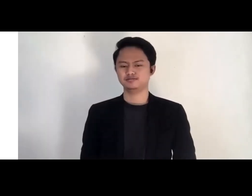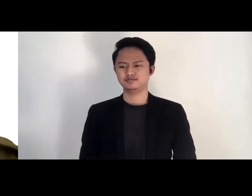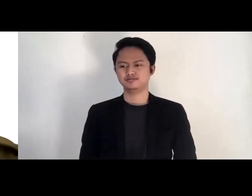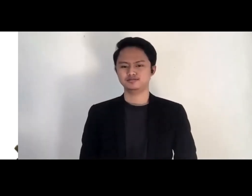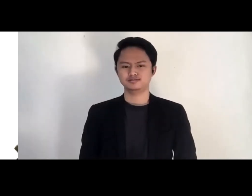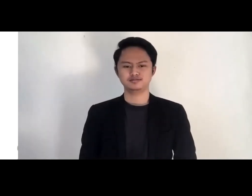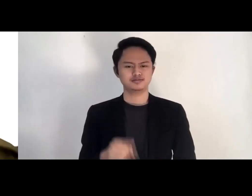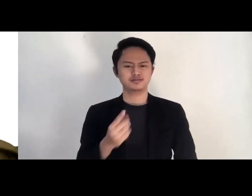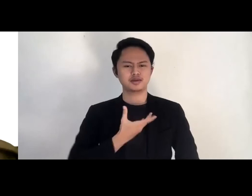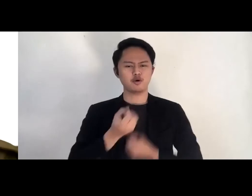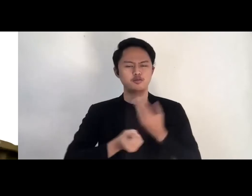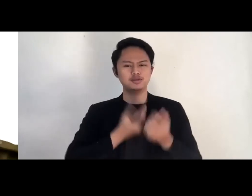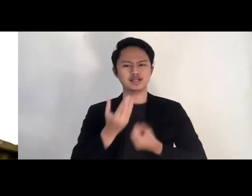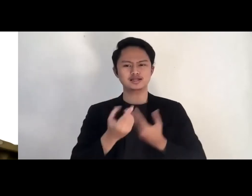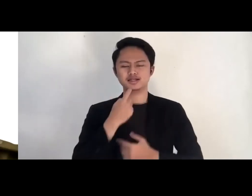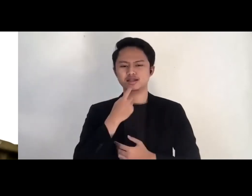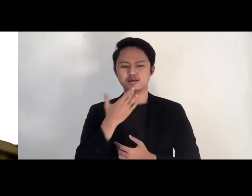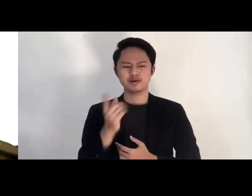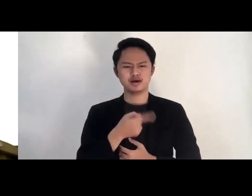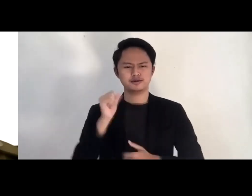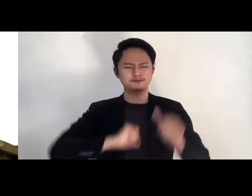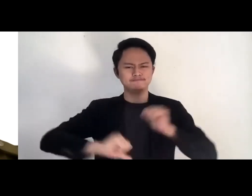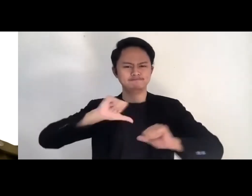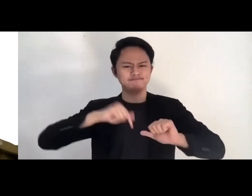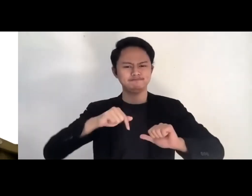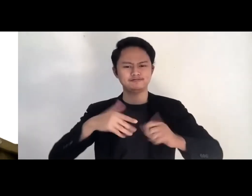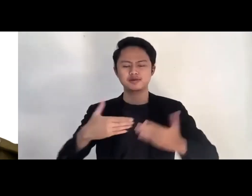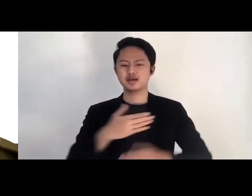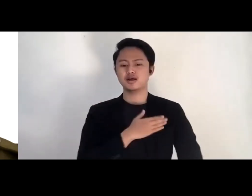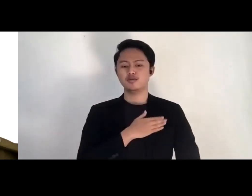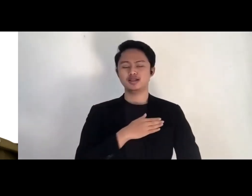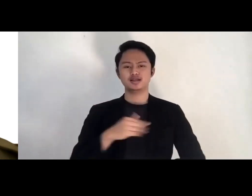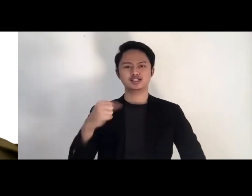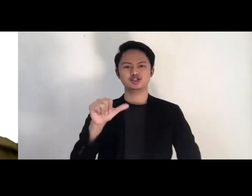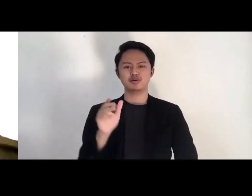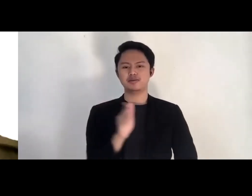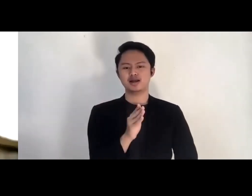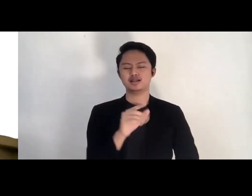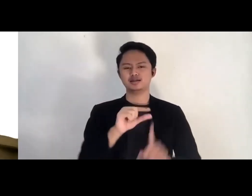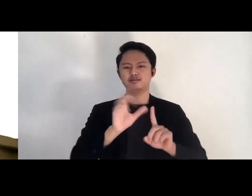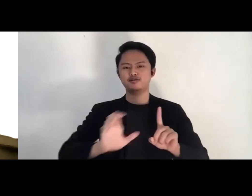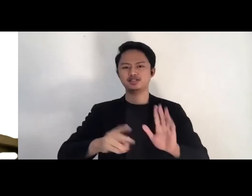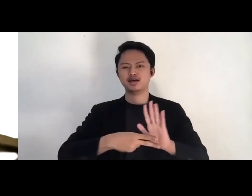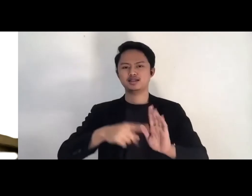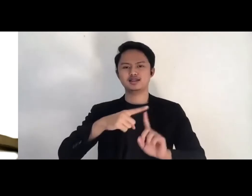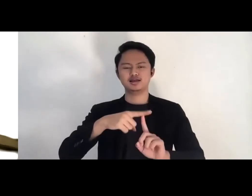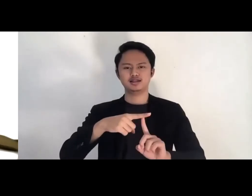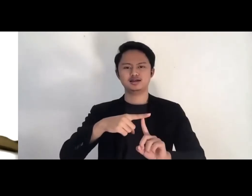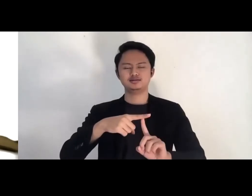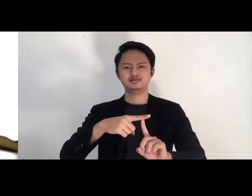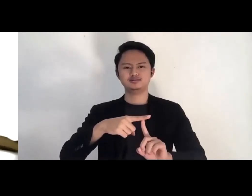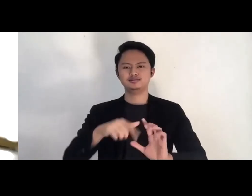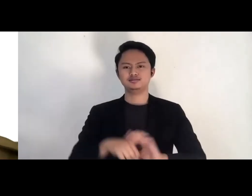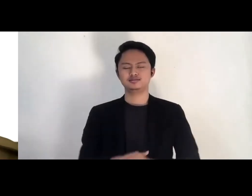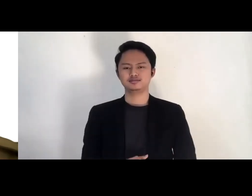sedikit menyampaikan apa yang kami lakukan di Kabupaten Sumba Barat, Provinsi Nusa Tenggara Timur, sebagai